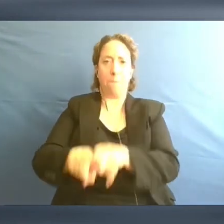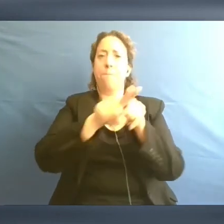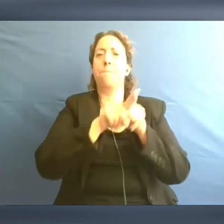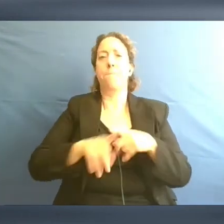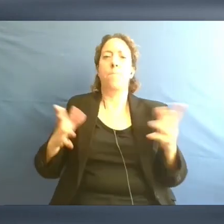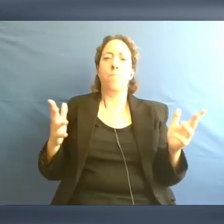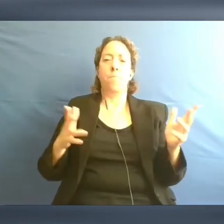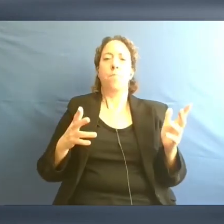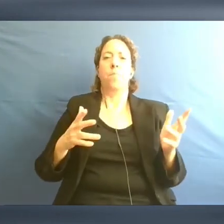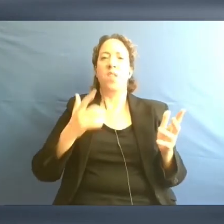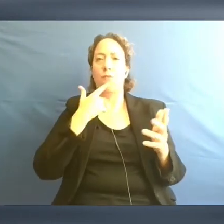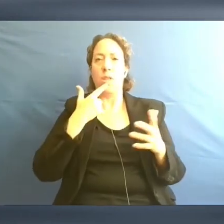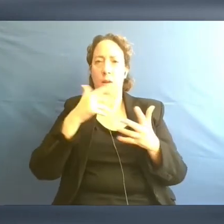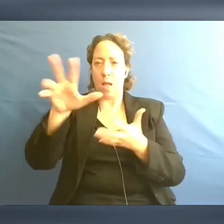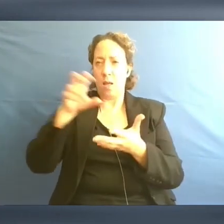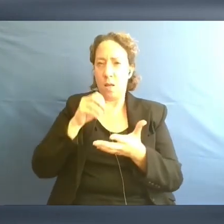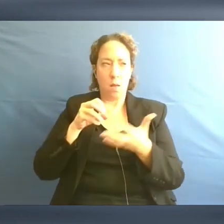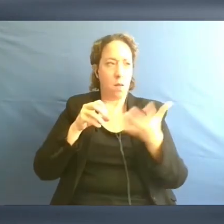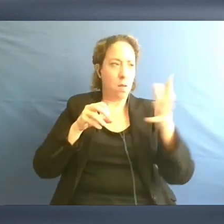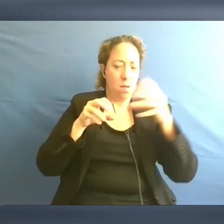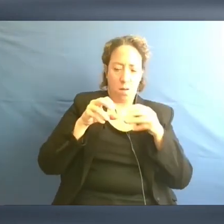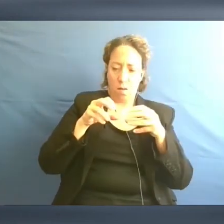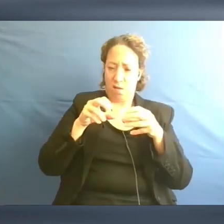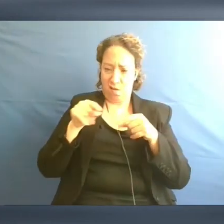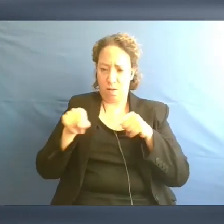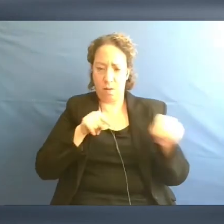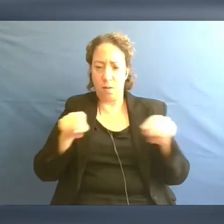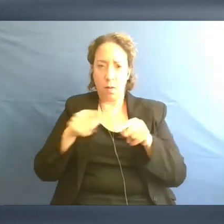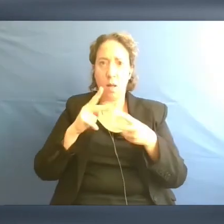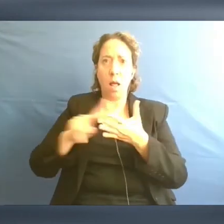souci d'interprétation. On a harmonisé les résultats.